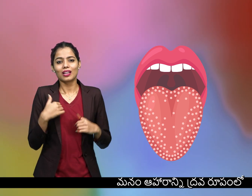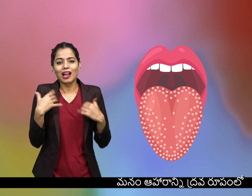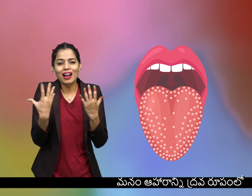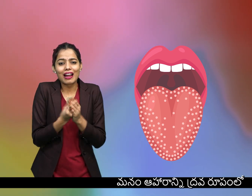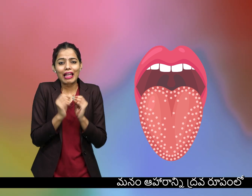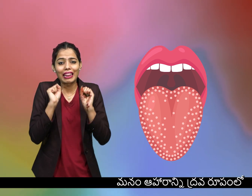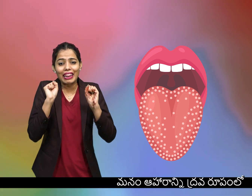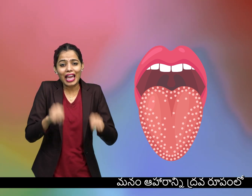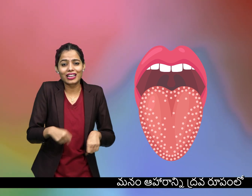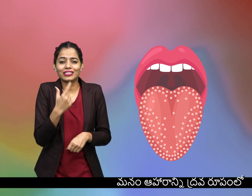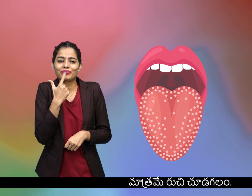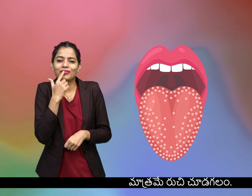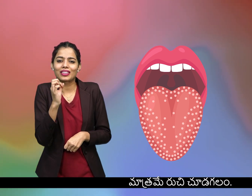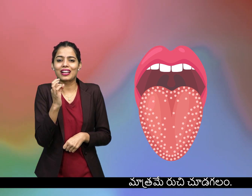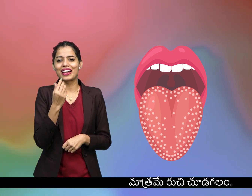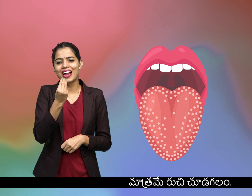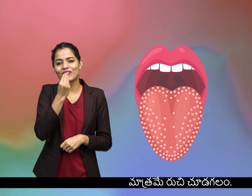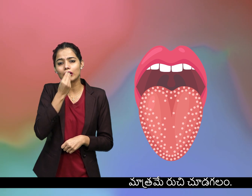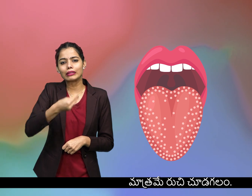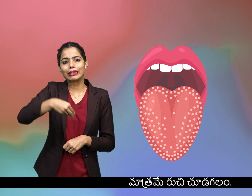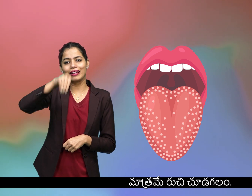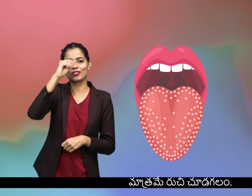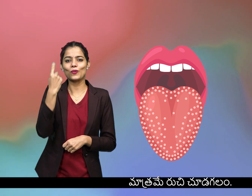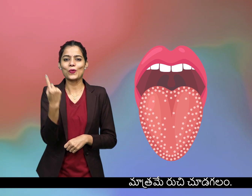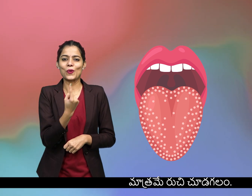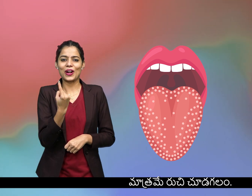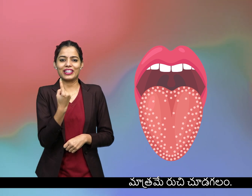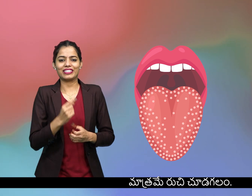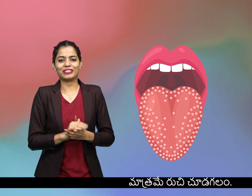మనం ఆహారాన్ని ద్రవరూపంలో మాత్రమే రుచి చూడగలం.